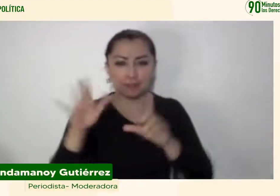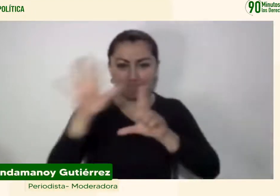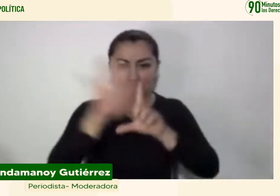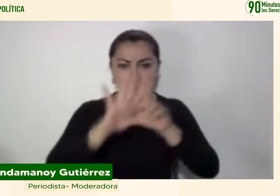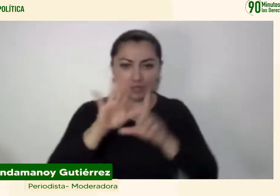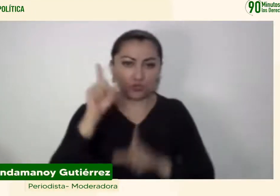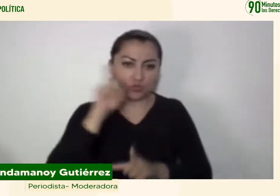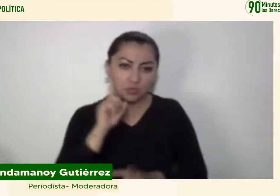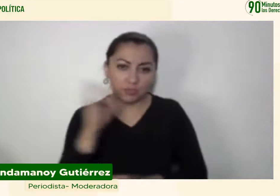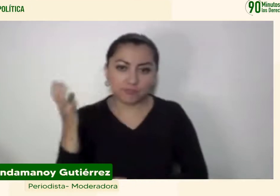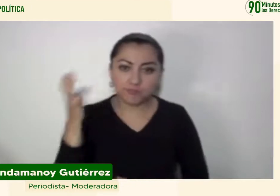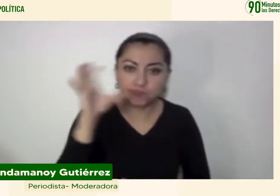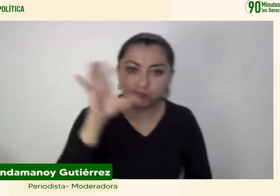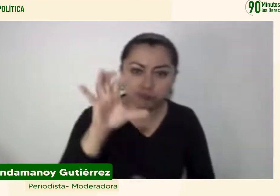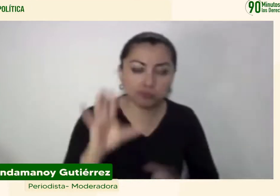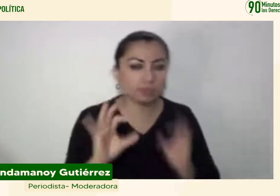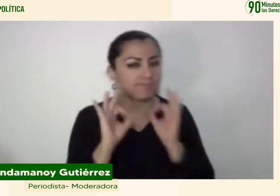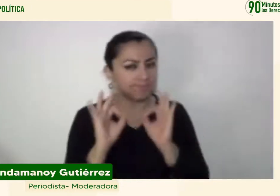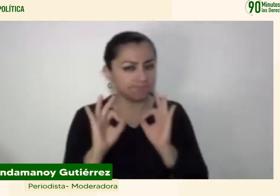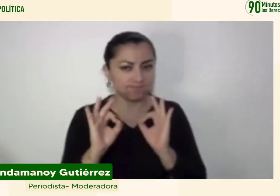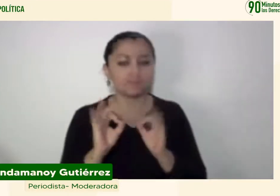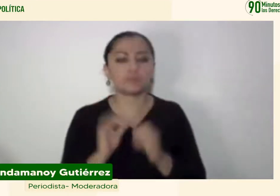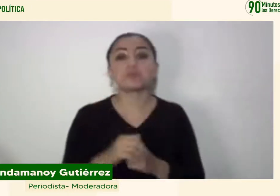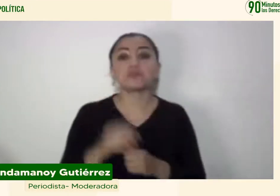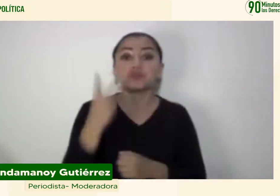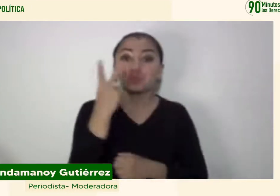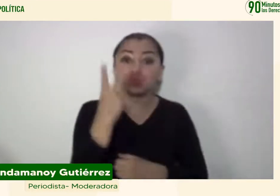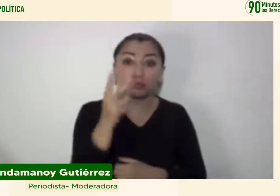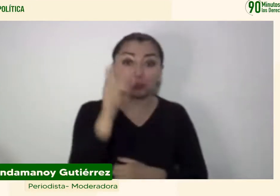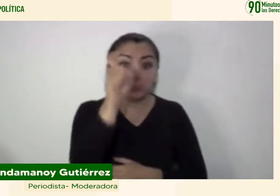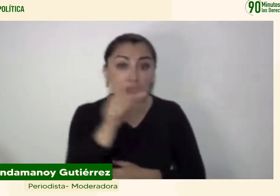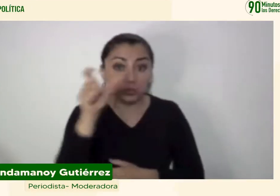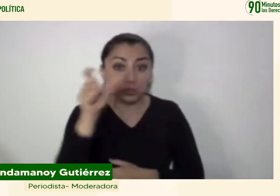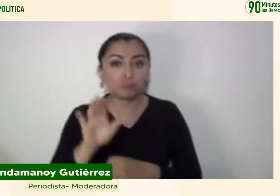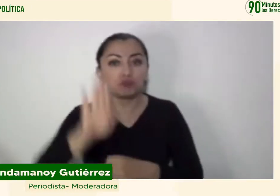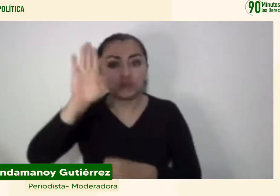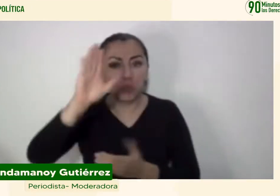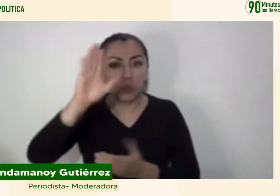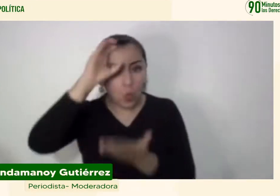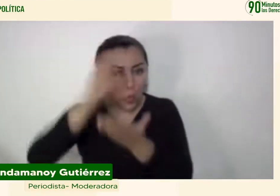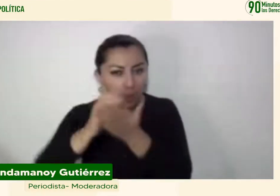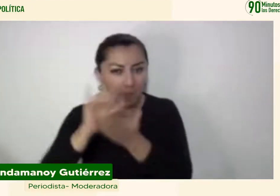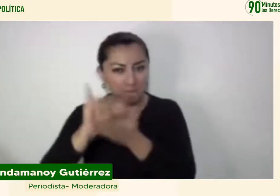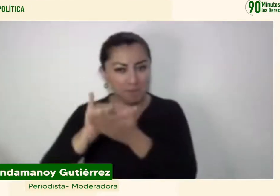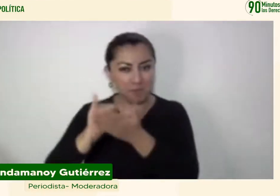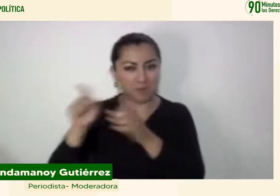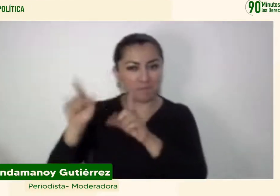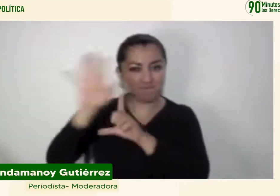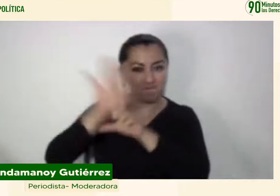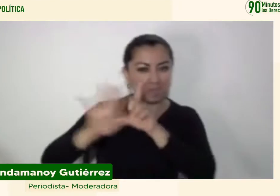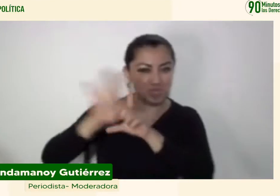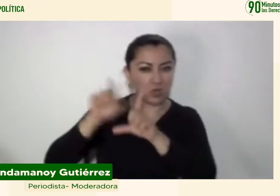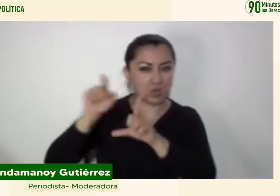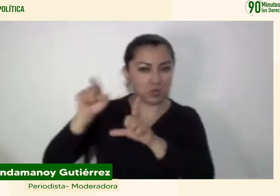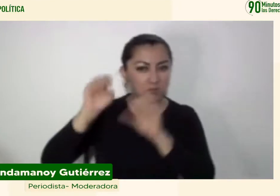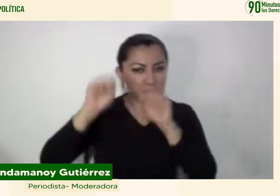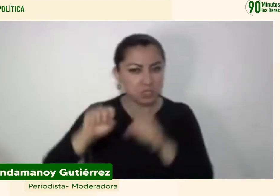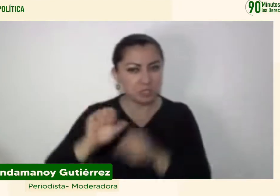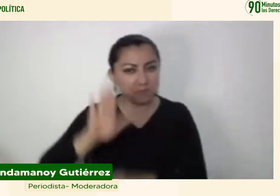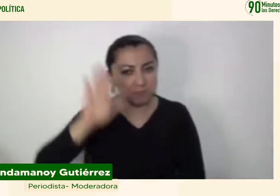bueno muchas gracias por este vídeo de este líder sordo ahora tenemos dos personas